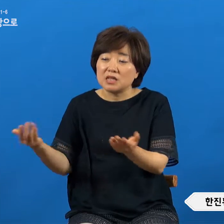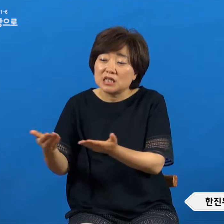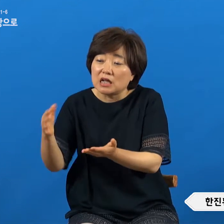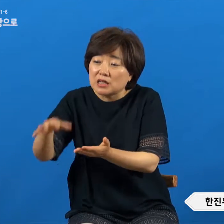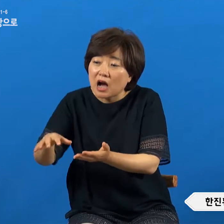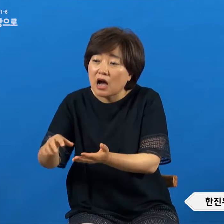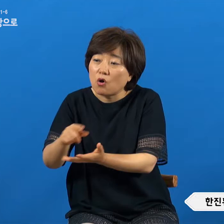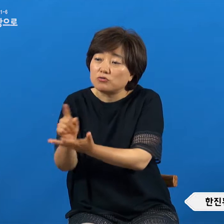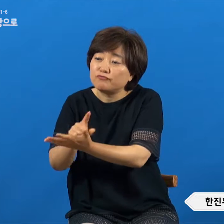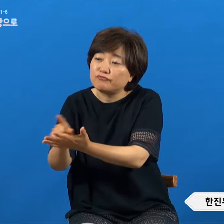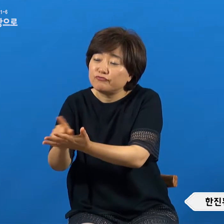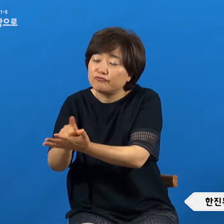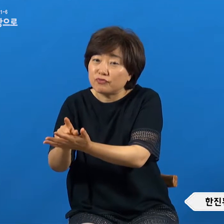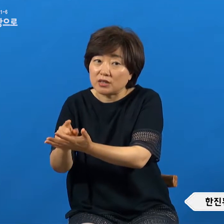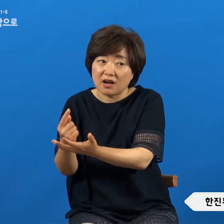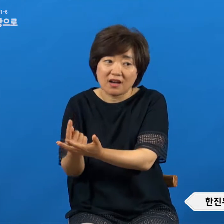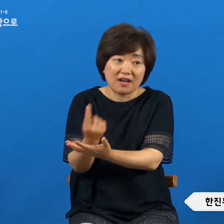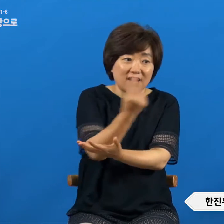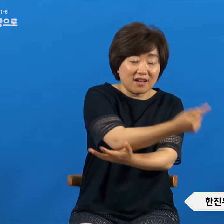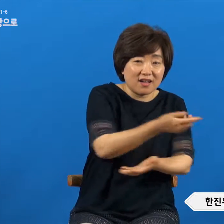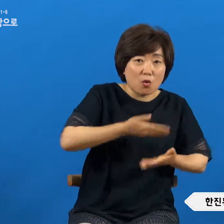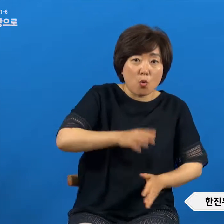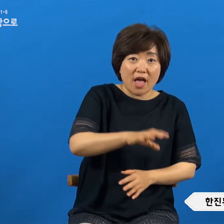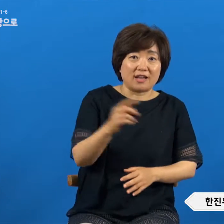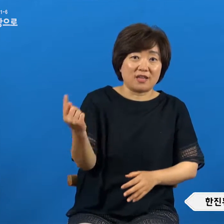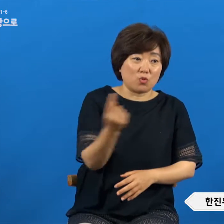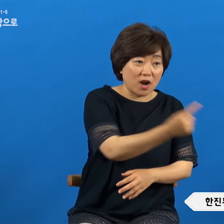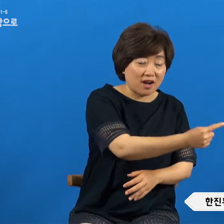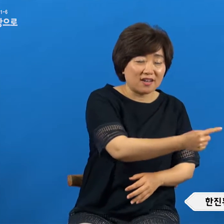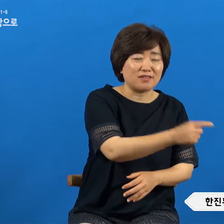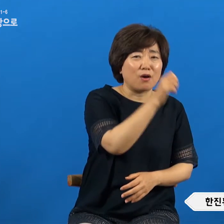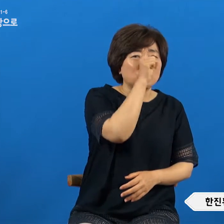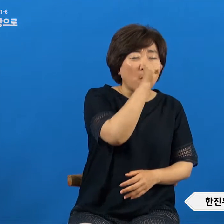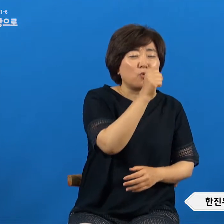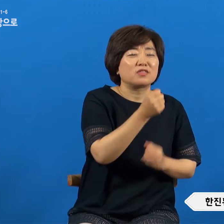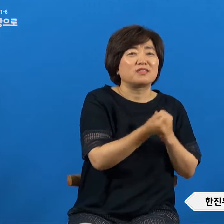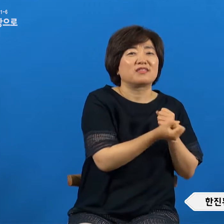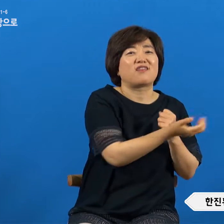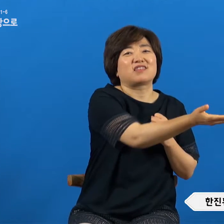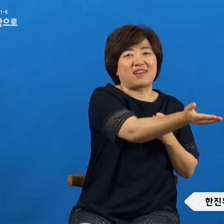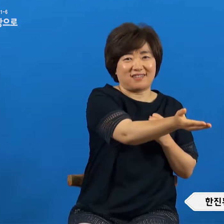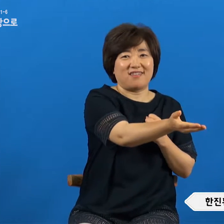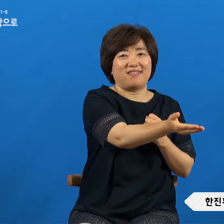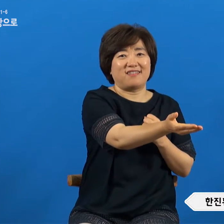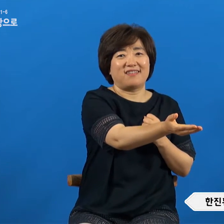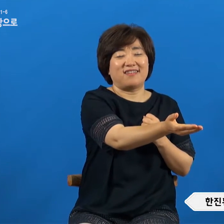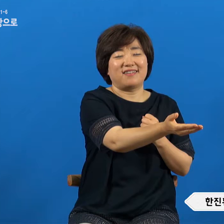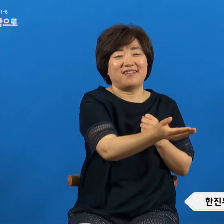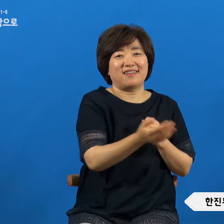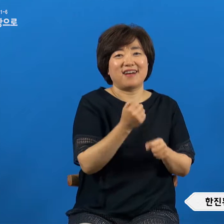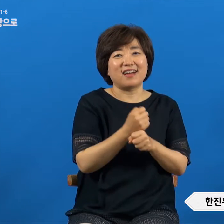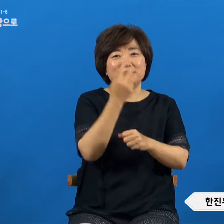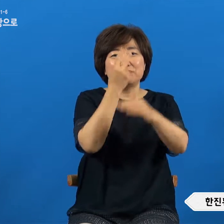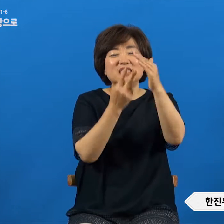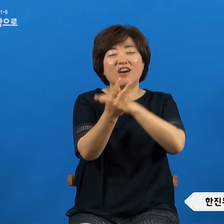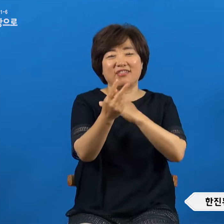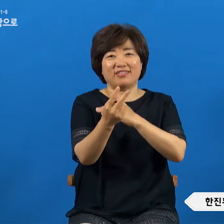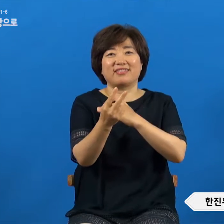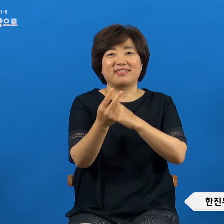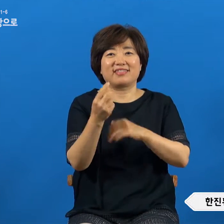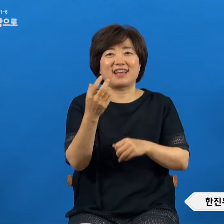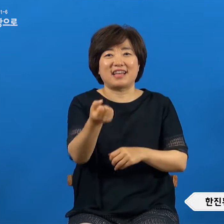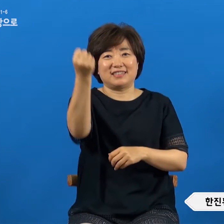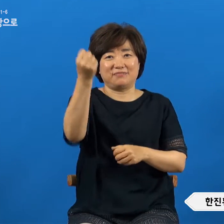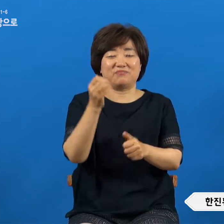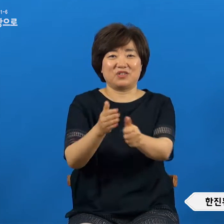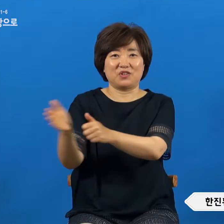정말 선한 영향력을 마음껏 끼치는 사람들 되는 그 비전을 그리십시오. 그들 한 사람